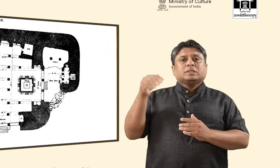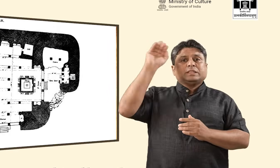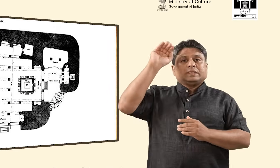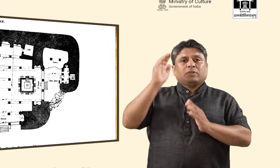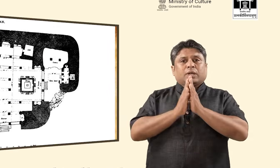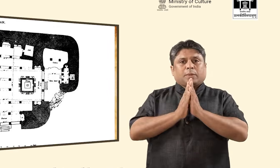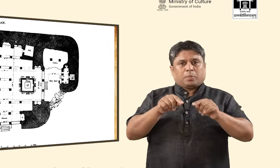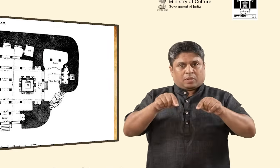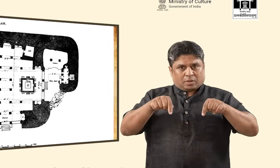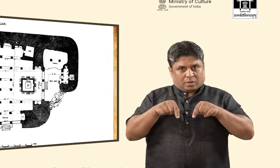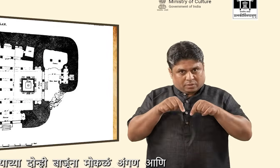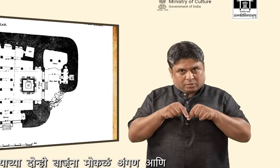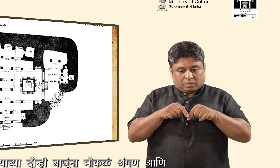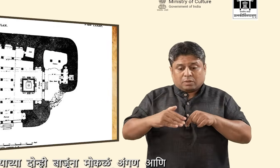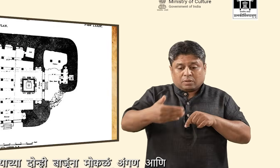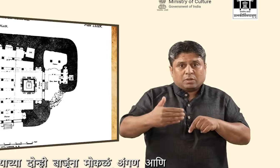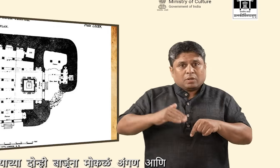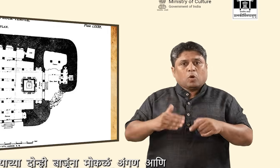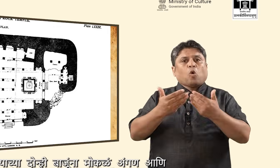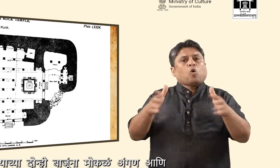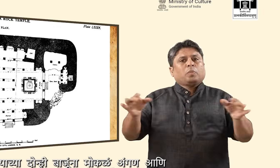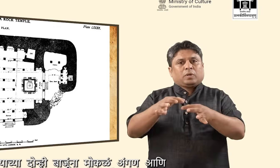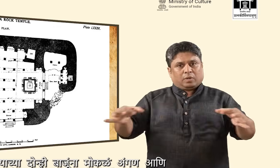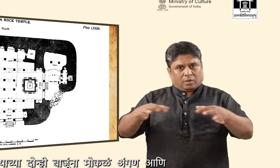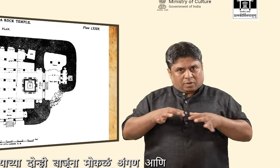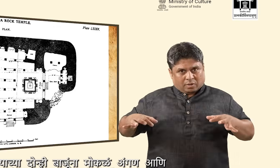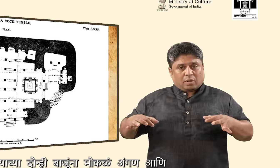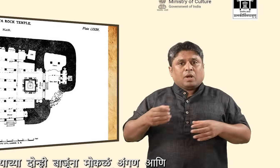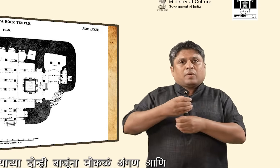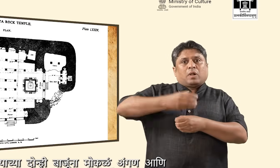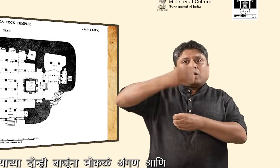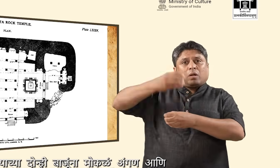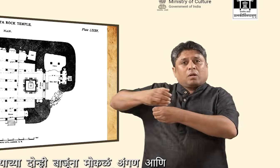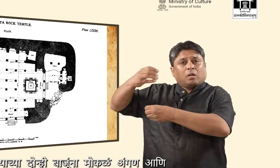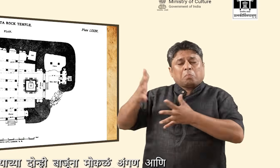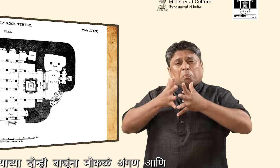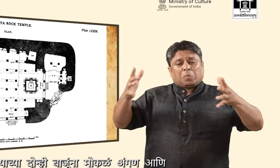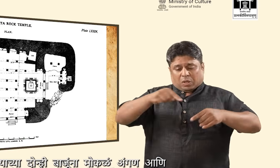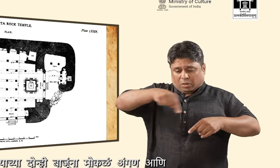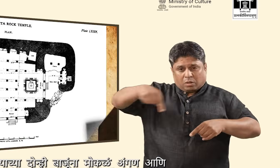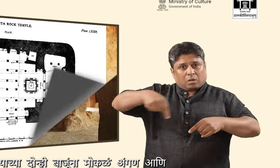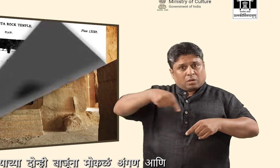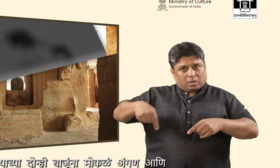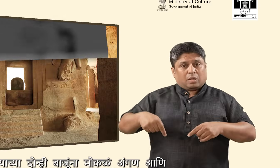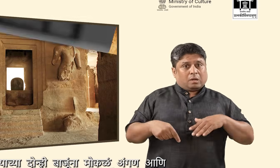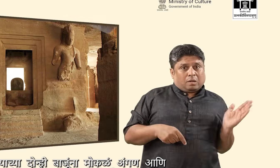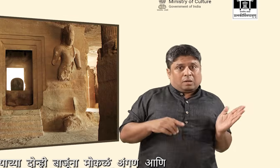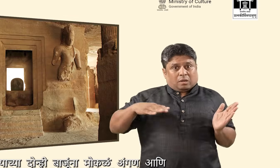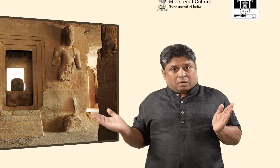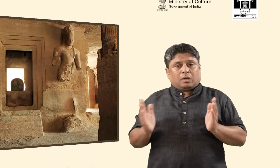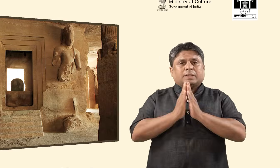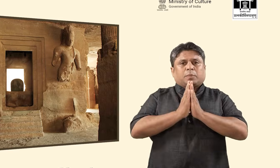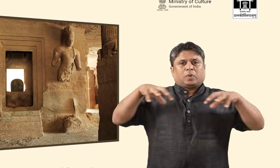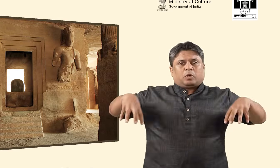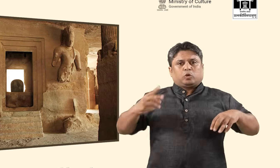छोटं सर्वतोभद्र मंदिर ज्याच्या दोन्ही बाजूंना मोकळं अंगण आणि पूर्व व पश्चिम अशा दोन्ही दिशांना